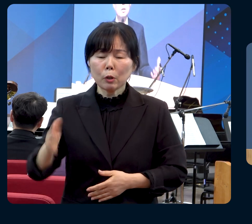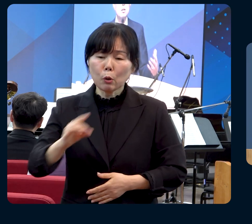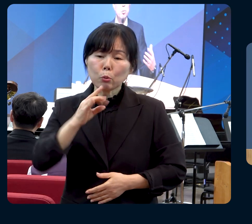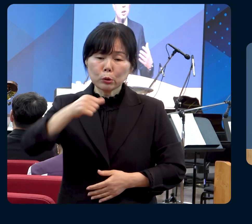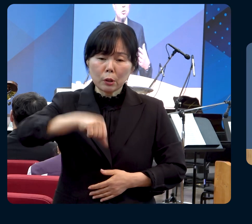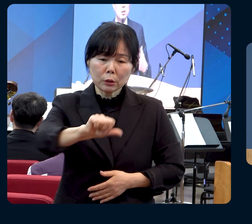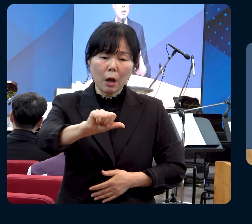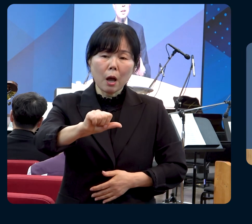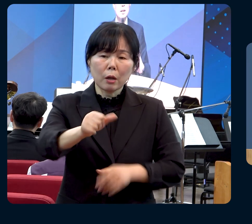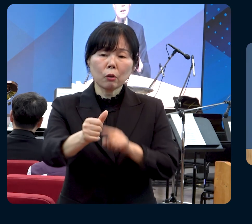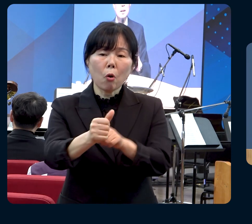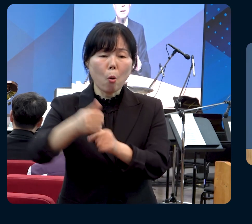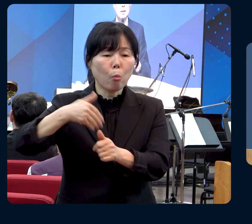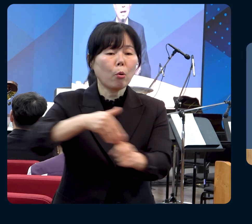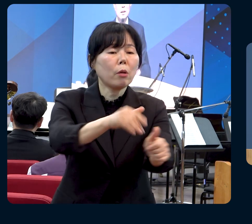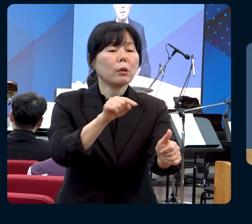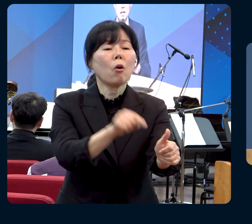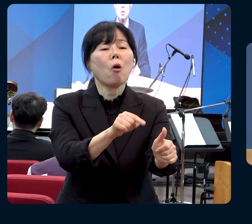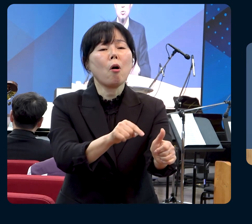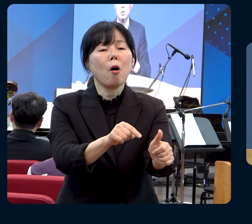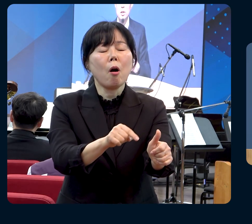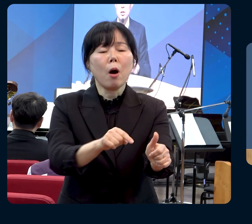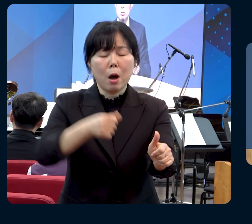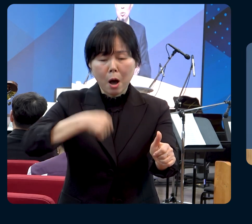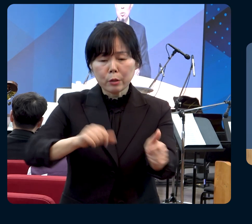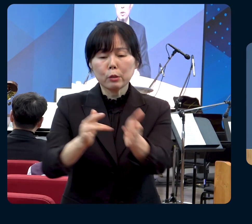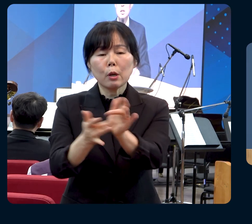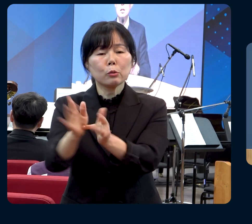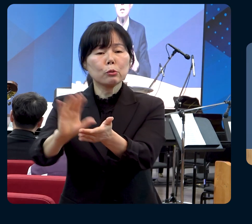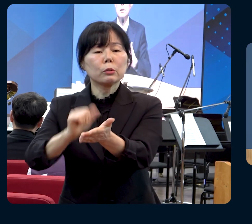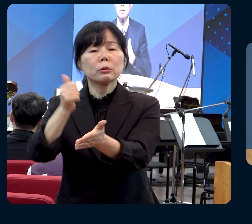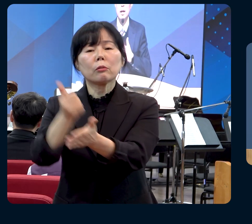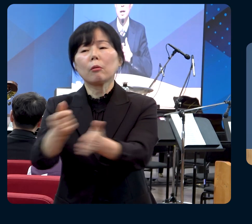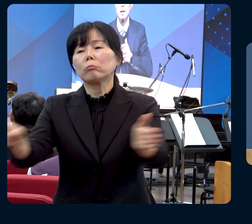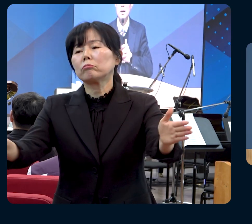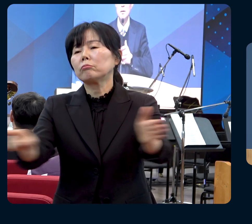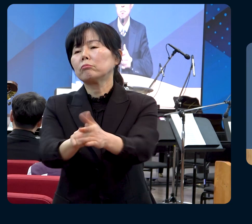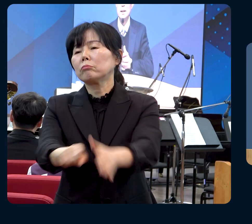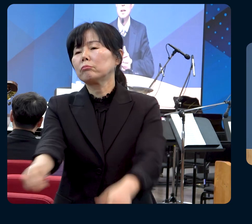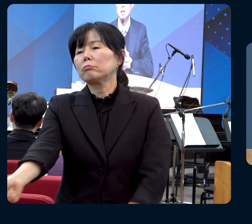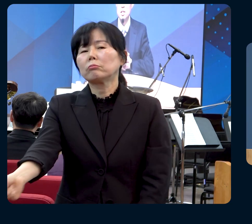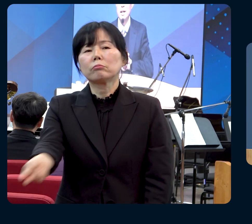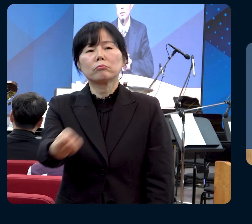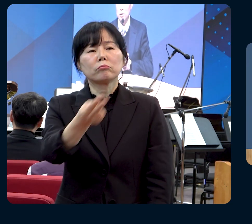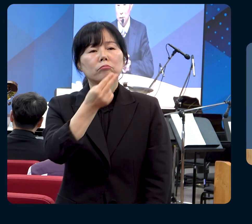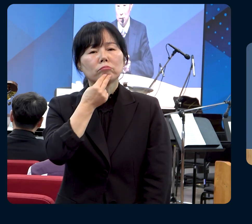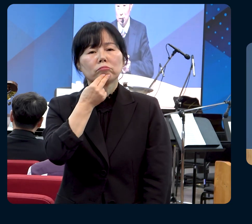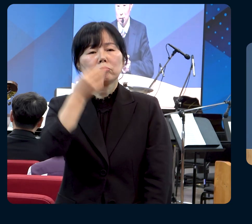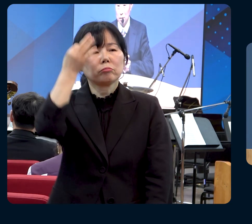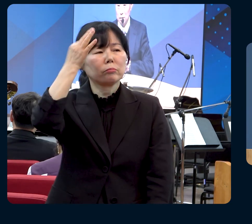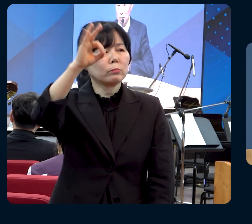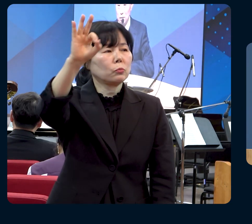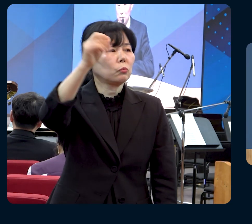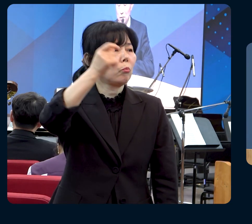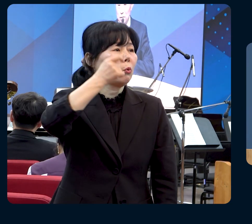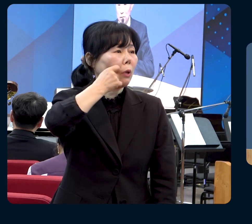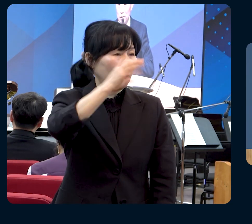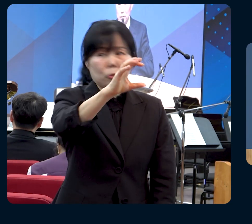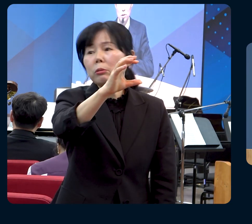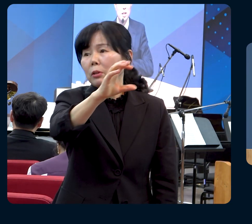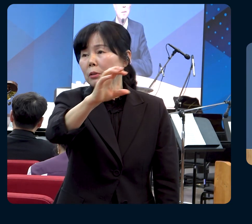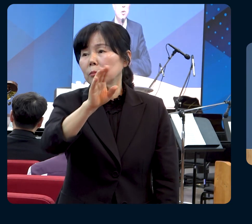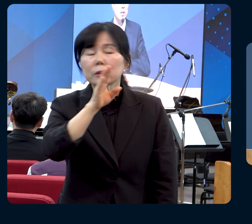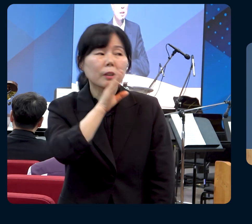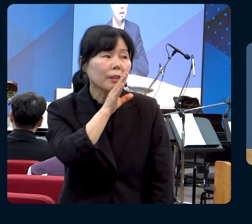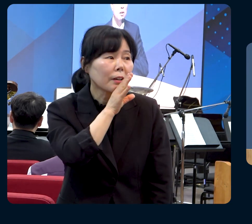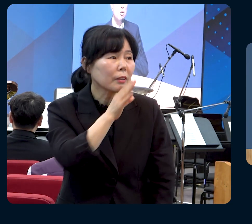나를 위해서 보내주신 그 아들 예수 그리스도를 내가 받아들이지 않는 것,